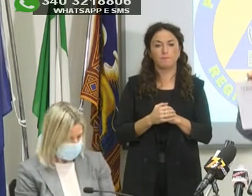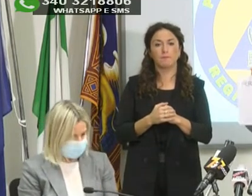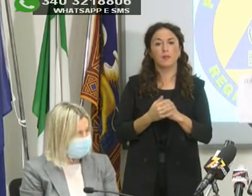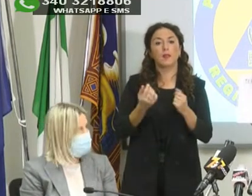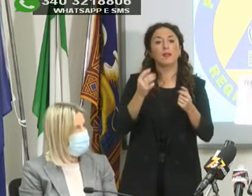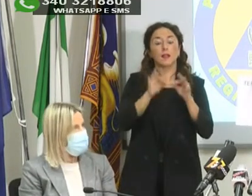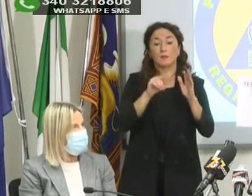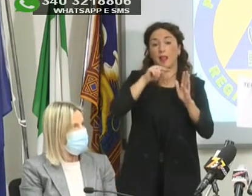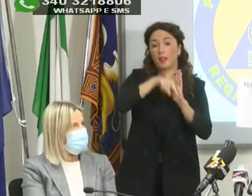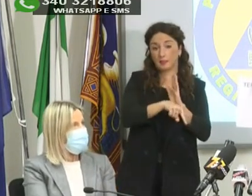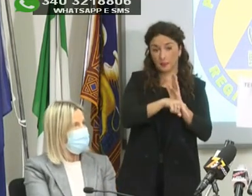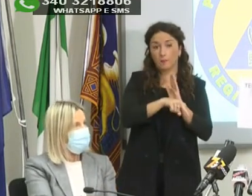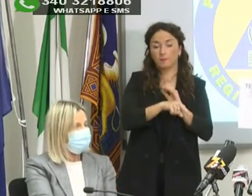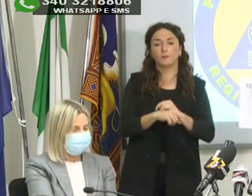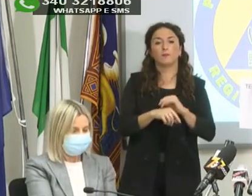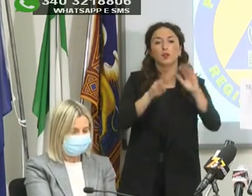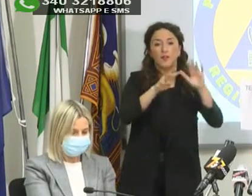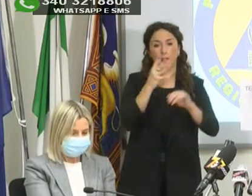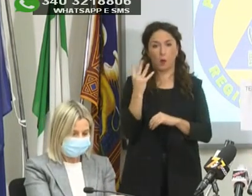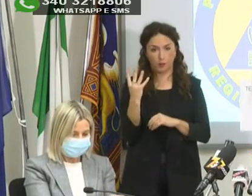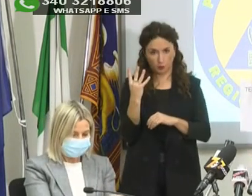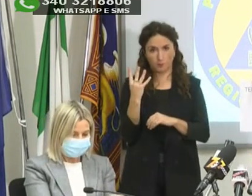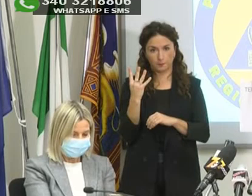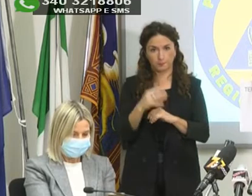Terapia intensiva 94.